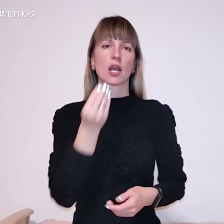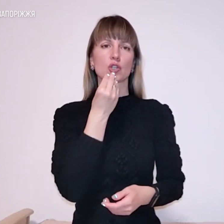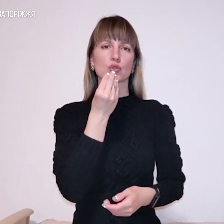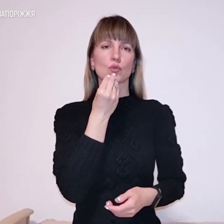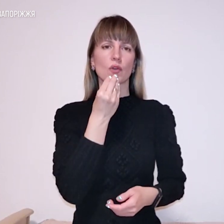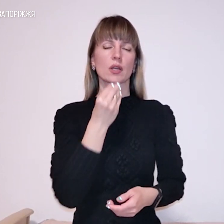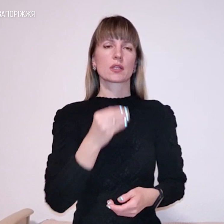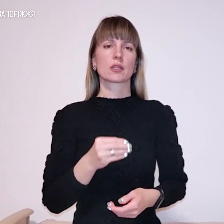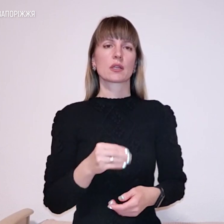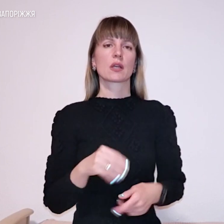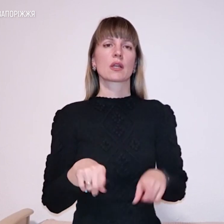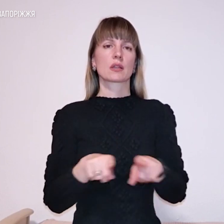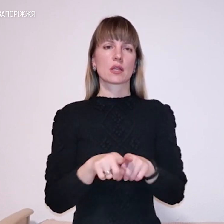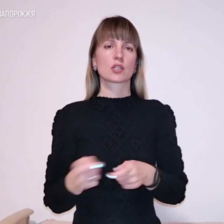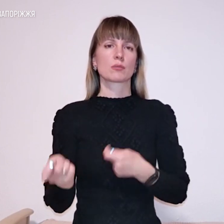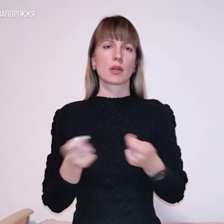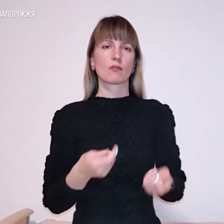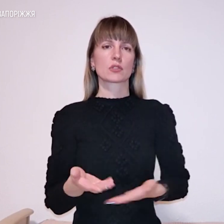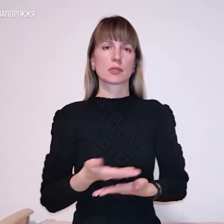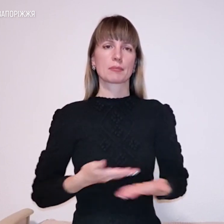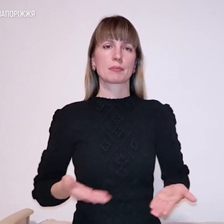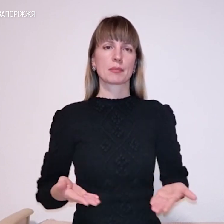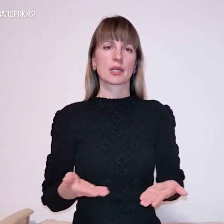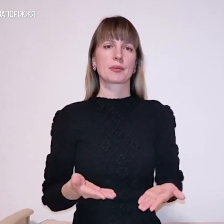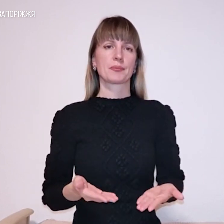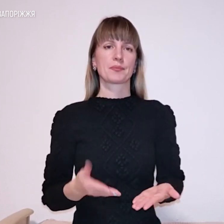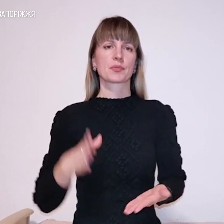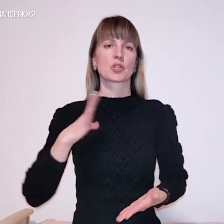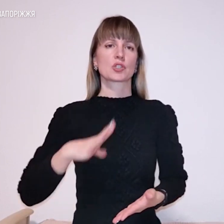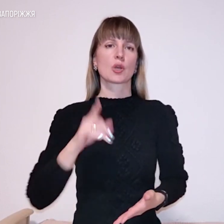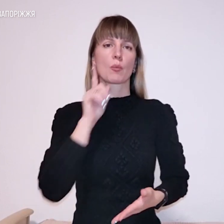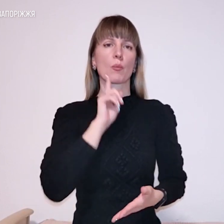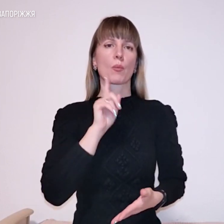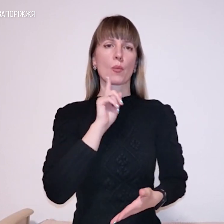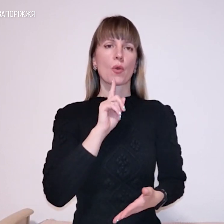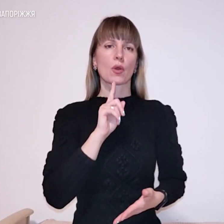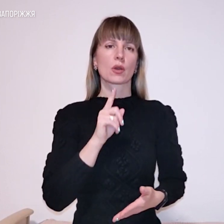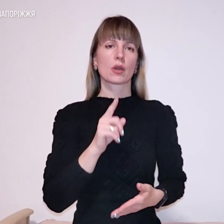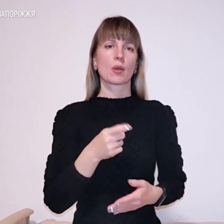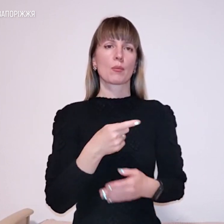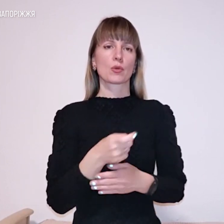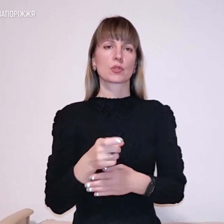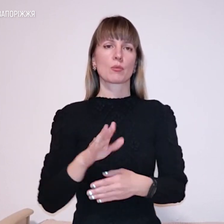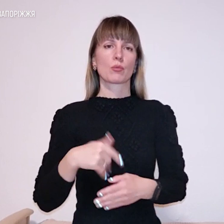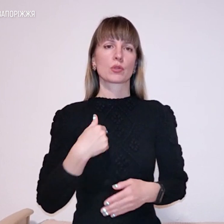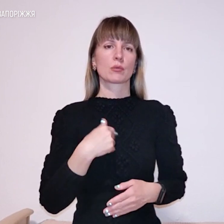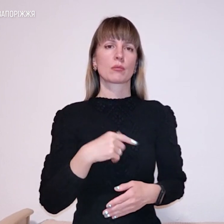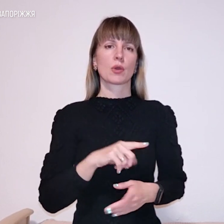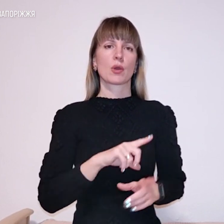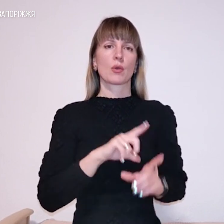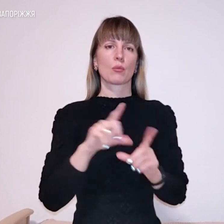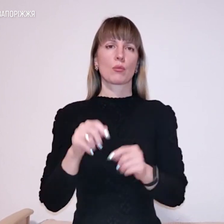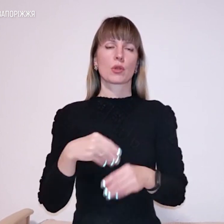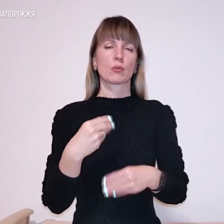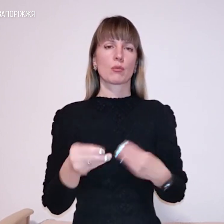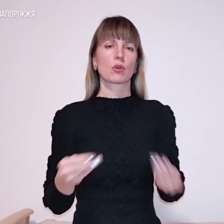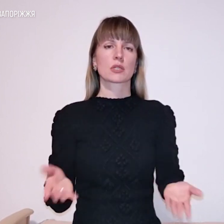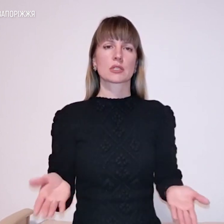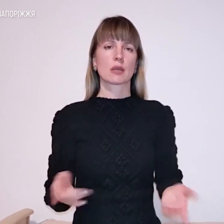харчування теж перевозили ми. Чекаємо, поки постріляють, ми потім поїдемо пороздаємо. Ну, якось така, таке у нас життя